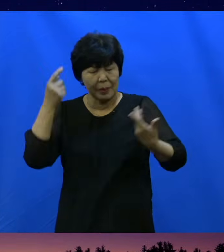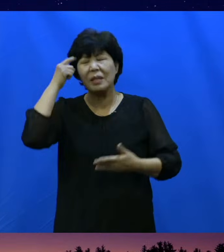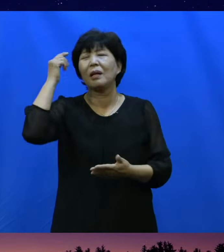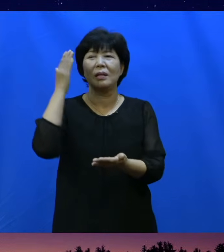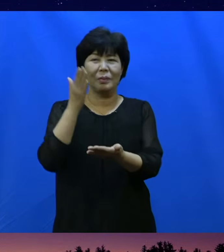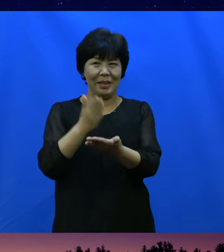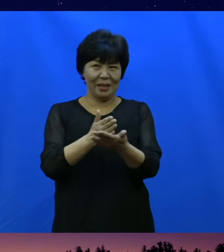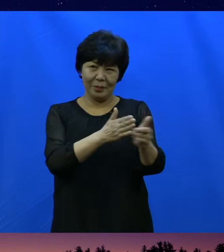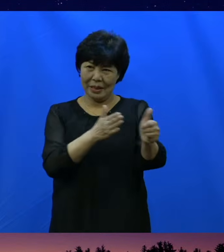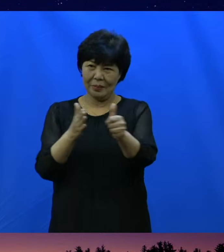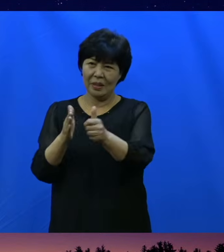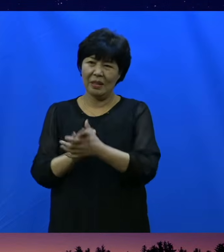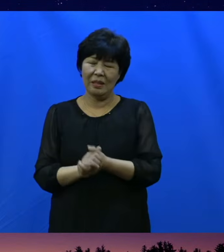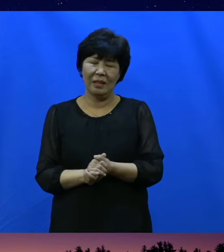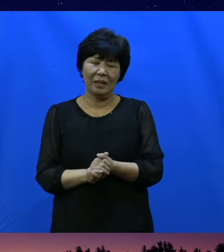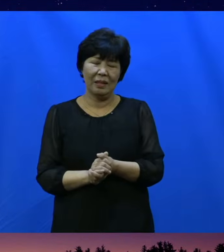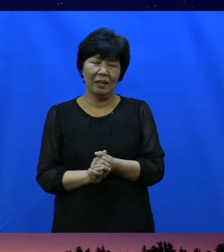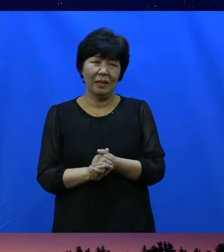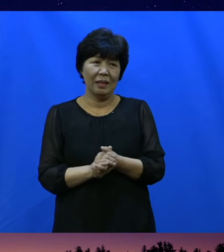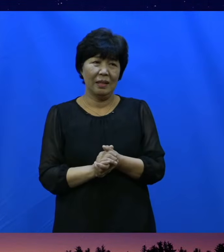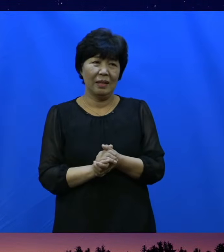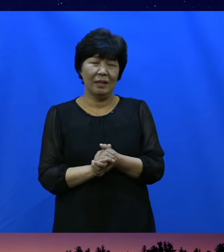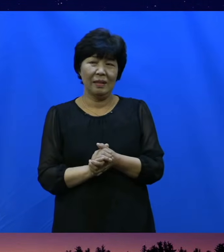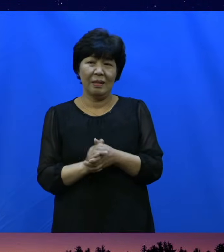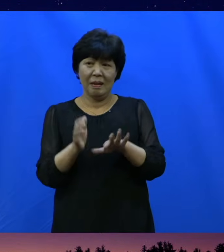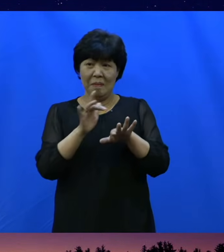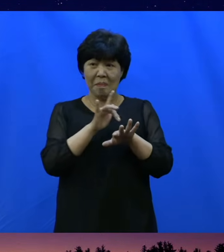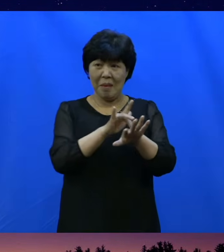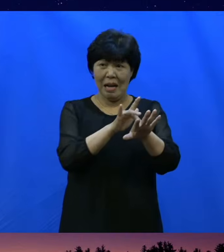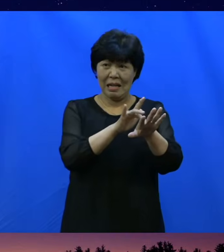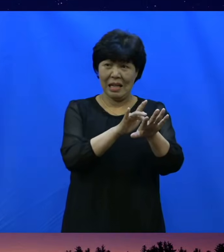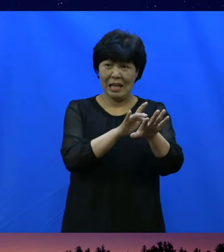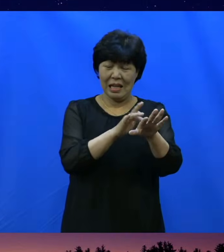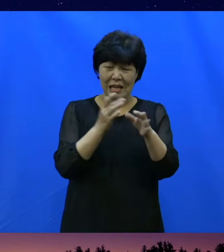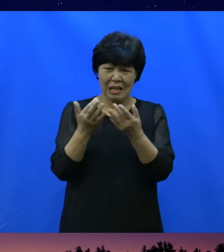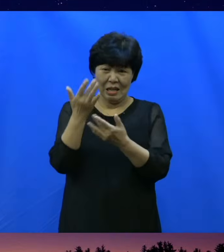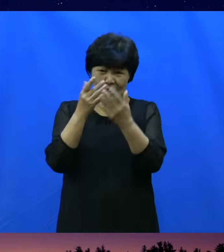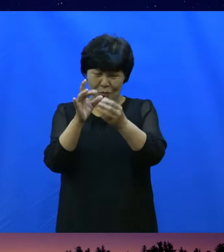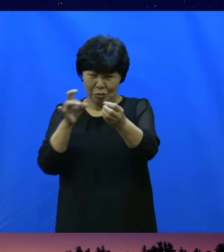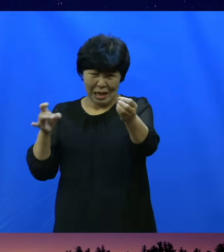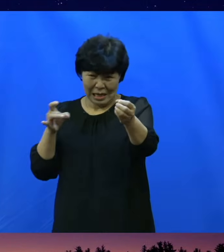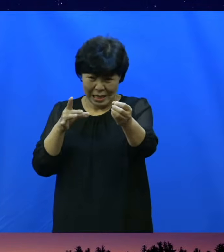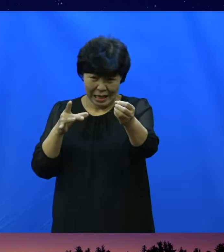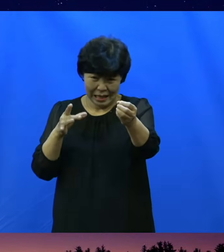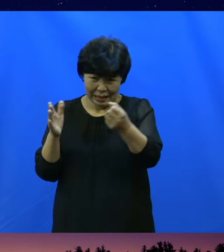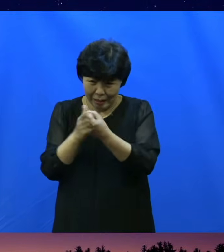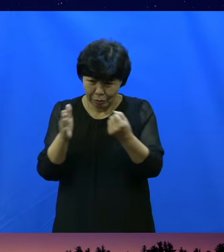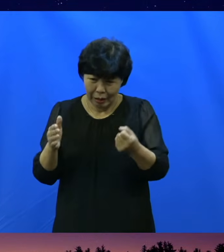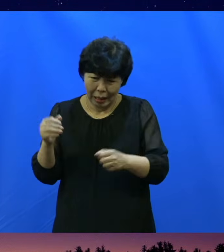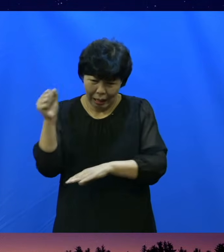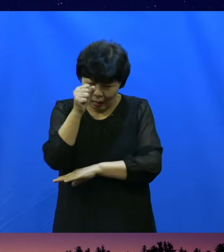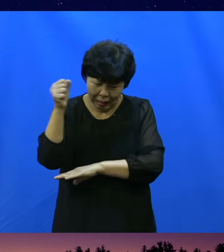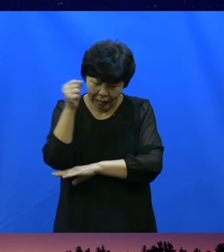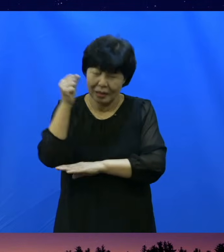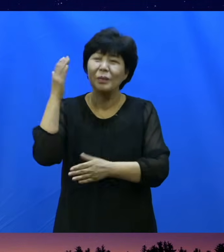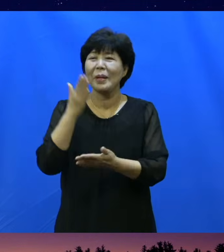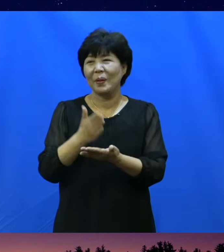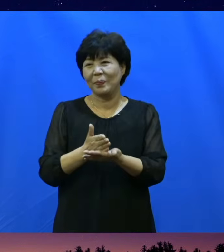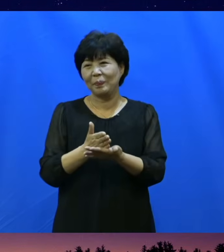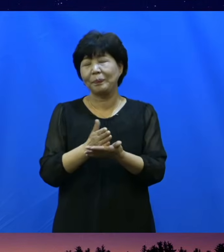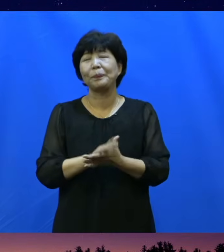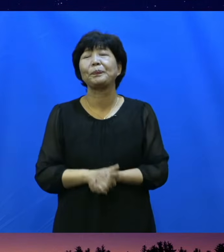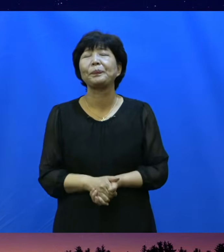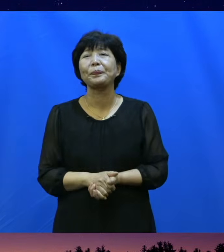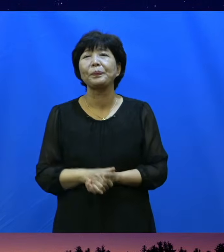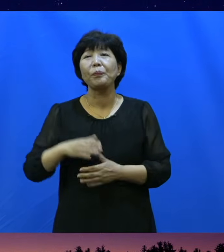마귀가 쏘는 그 불화살에 여러분 금방 흔들릴 수밖에 없는 그런 여러분 은혜가 아니라는 거예요. 여러분,